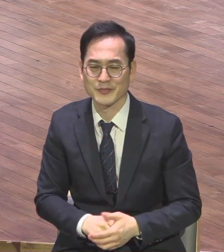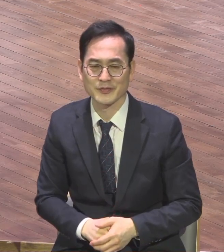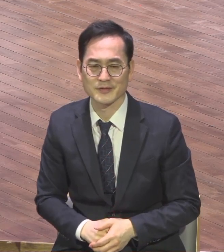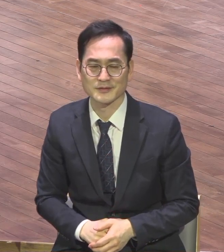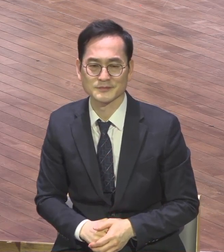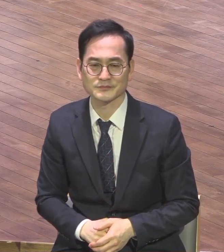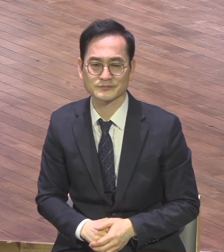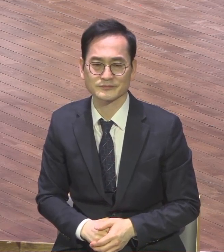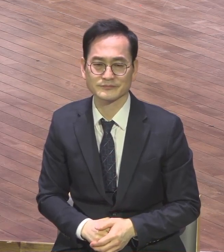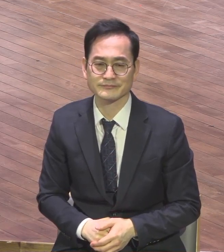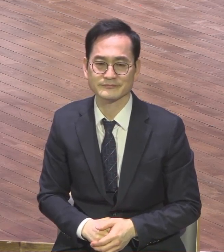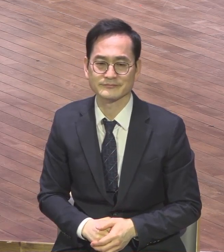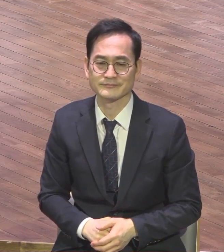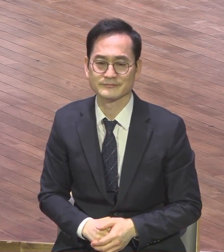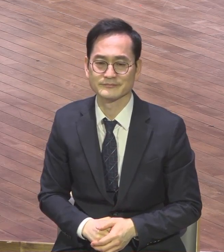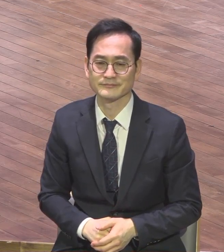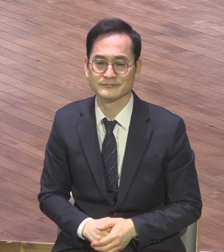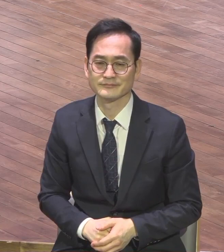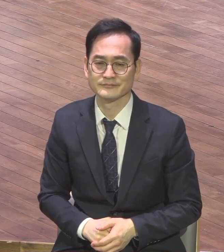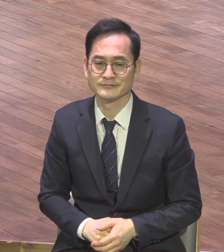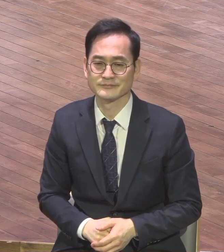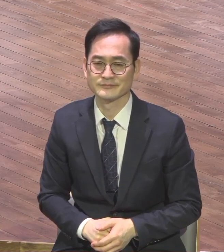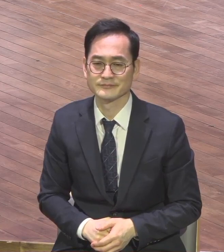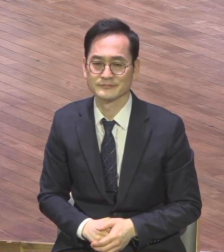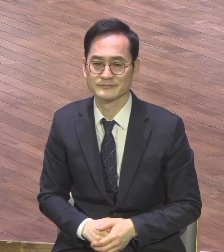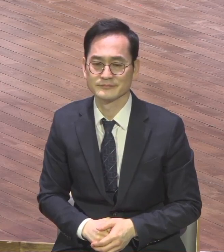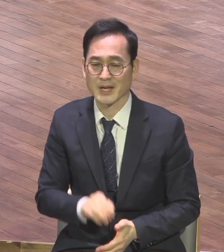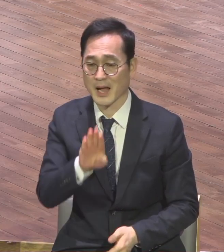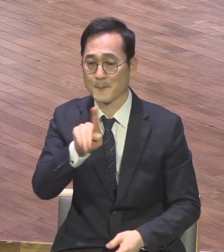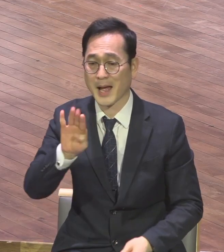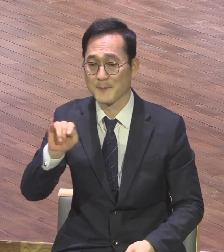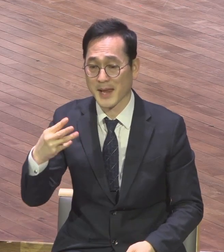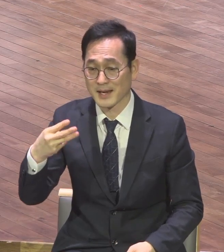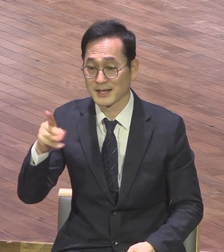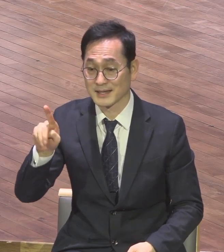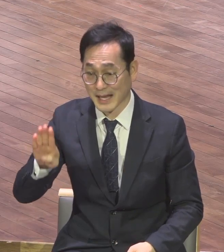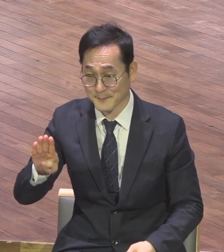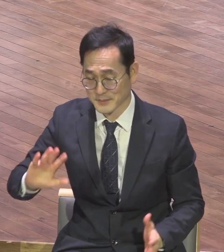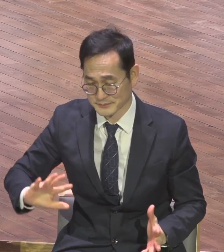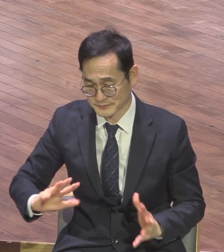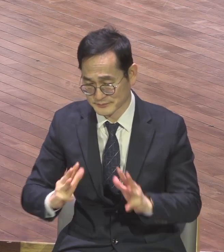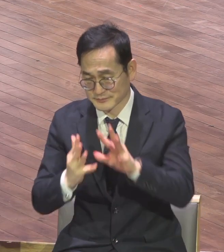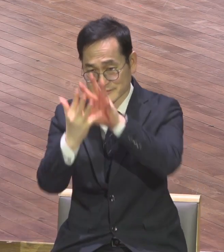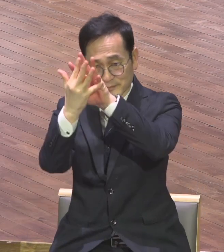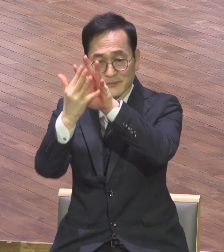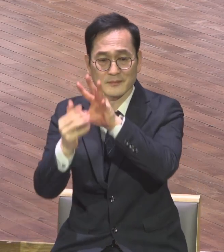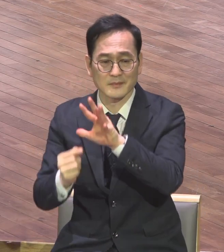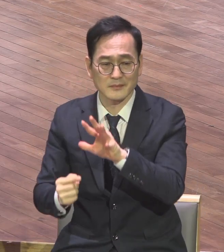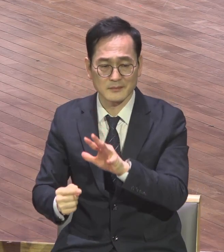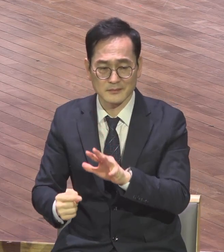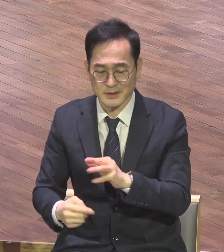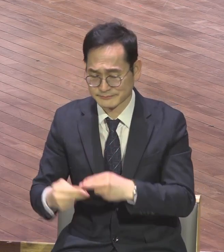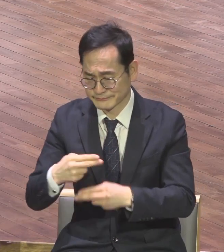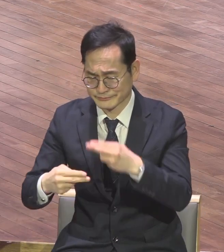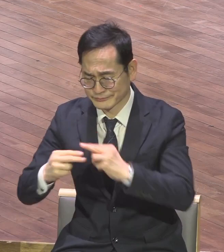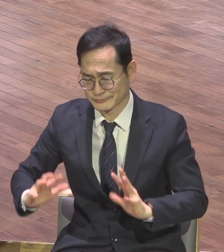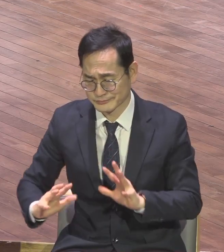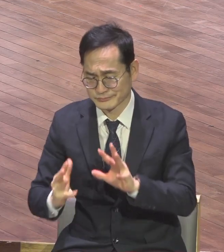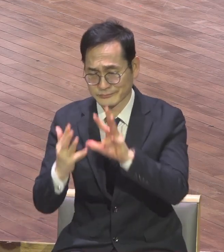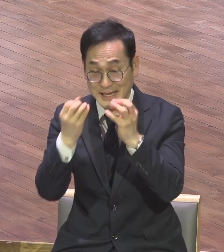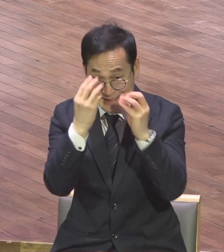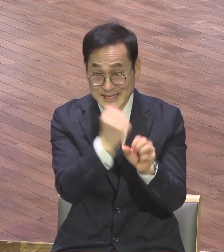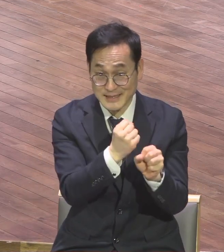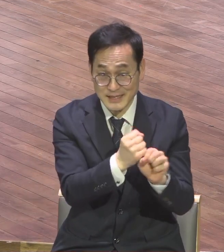바벨탑 사건의 이 그야말로 반전을 일으키는 겁니다. 바벨탑 사건 창세기 11장에